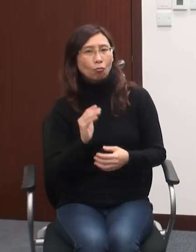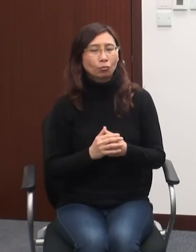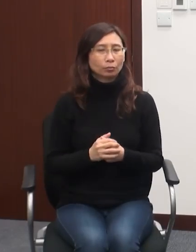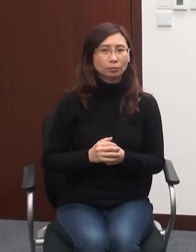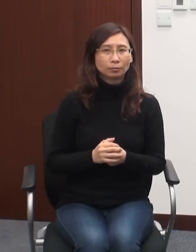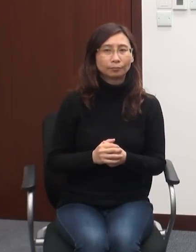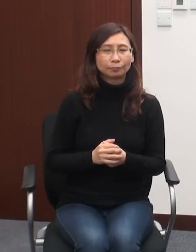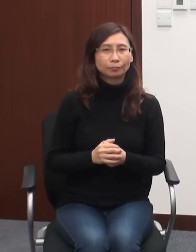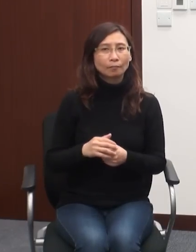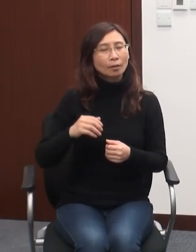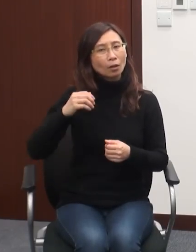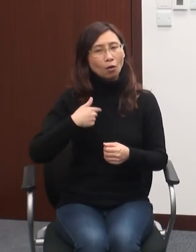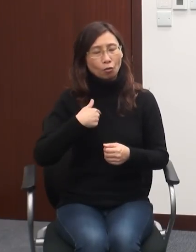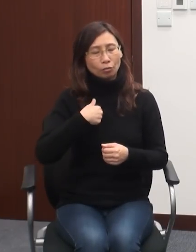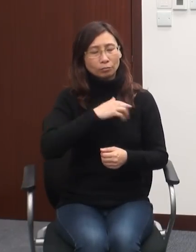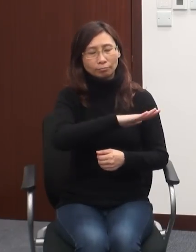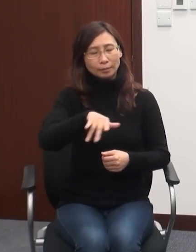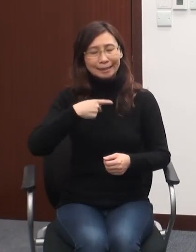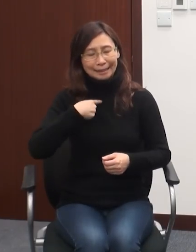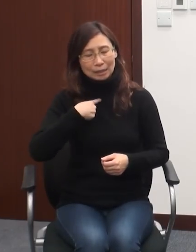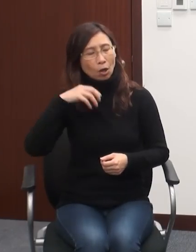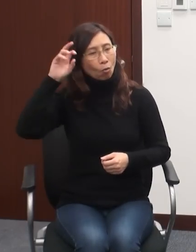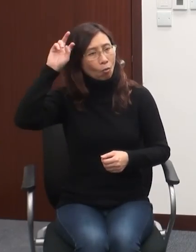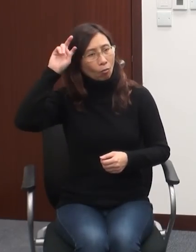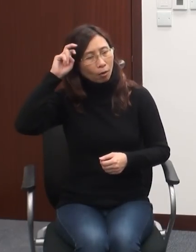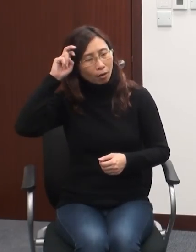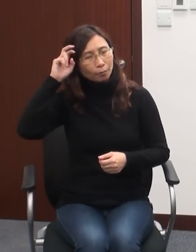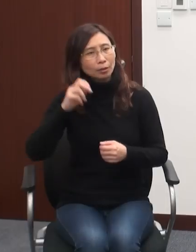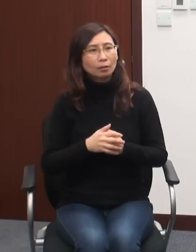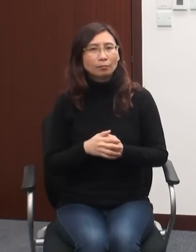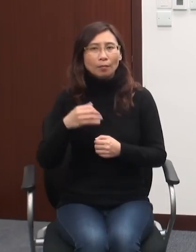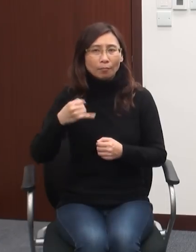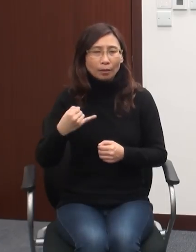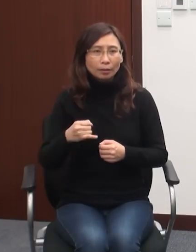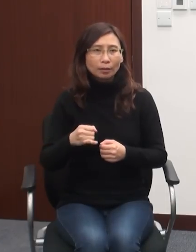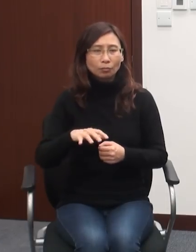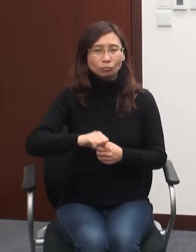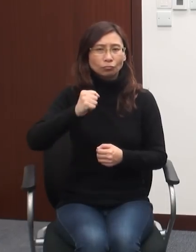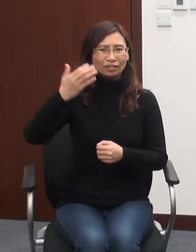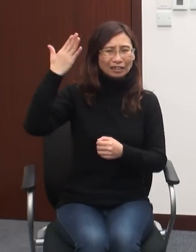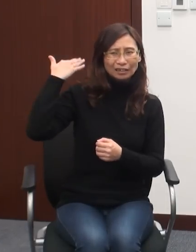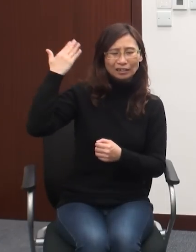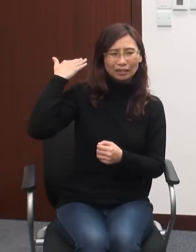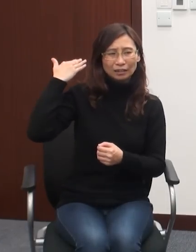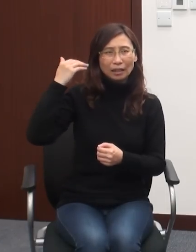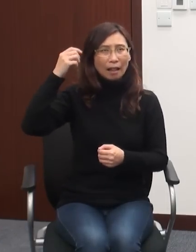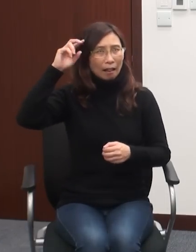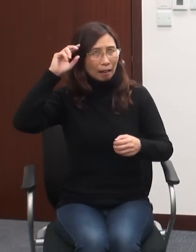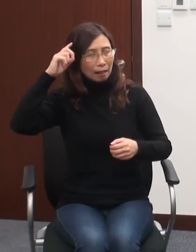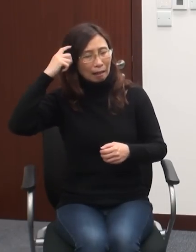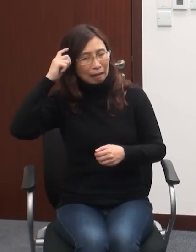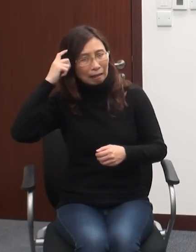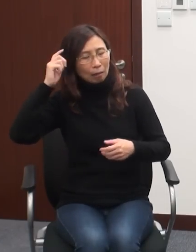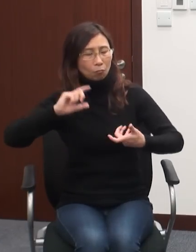要 think out of box， 即係唔可以喺用以前嘅方法去了解啲嘢係咪啊？咁其實你會睇